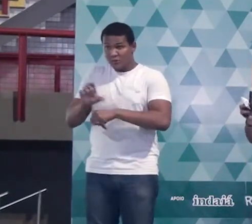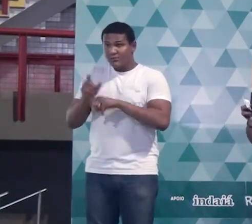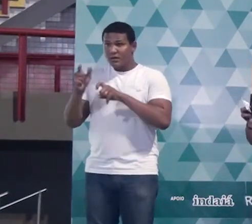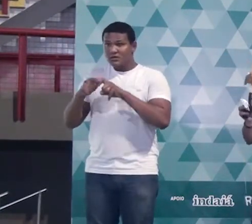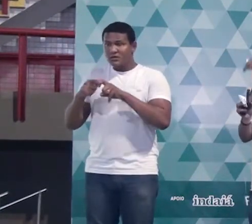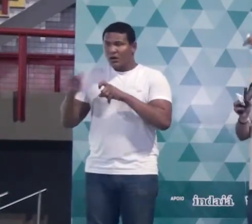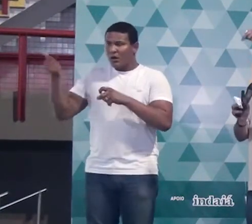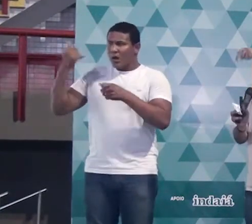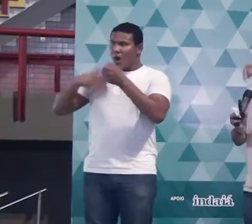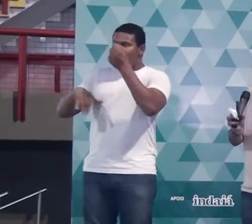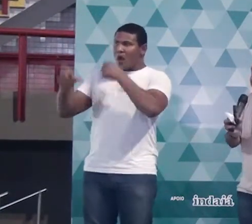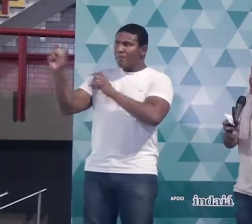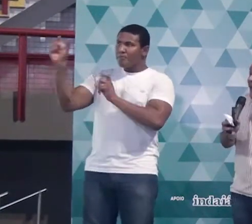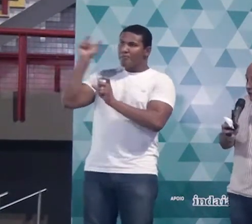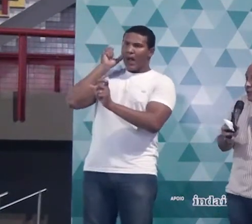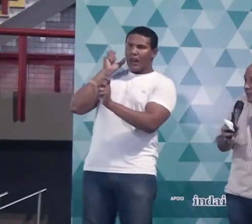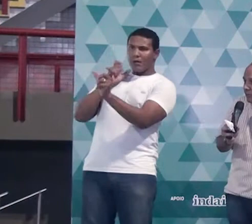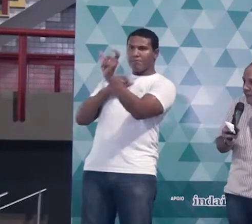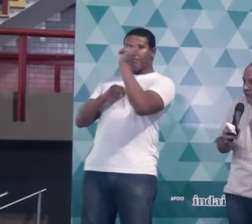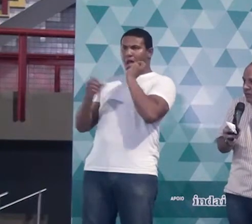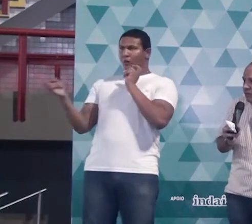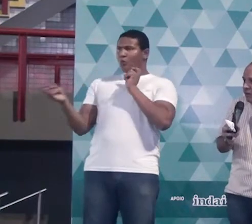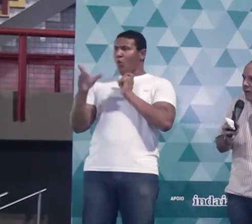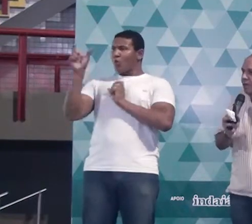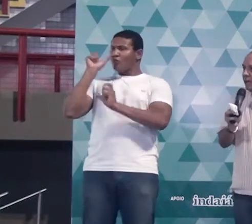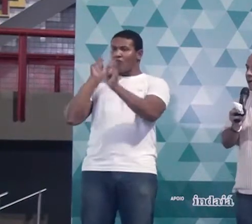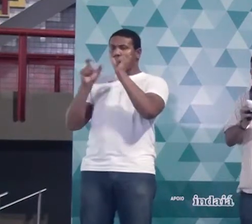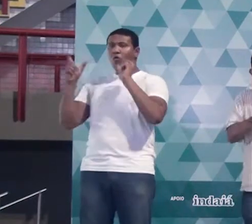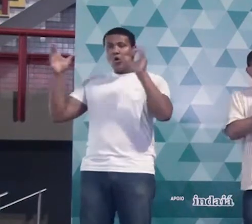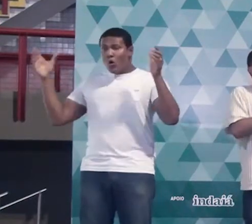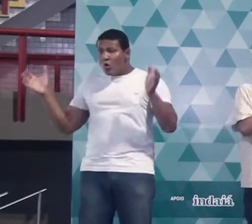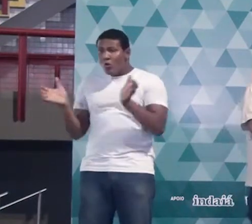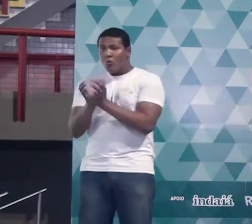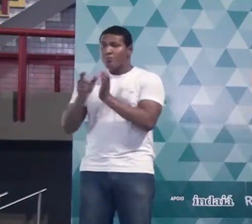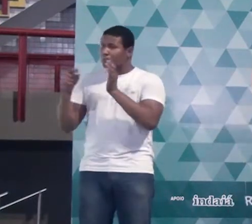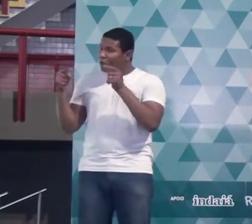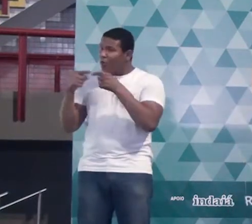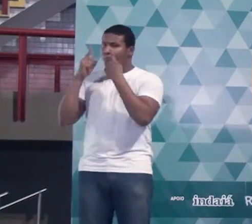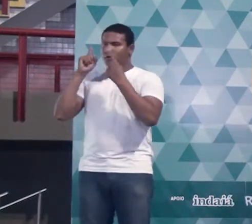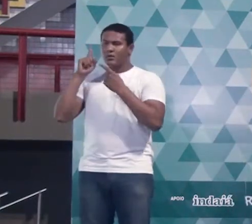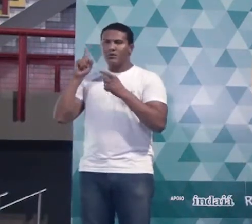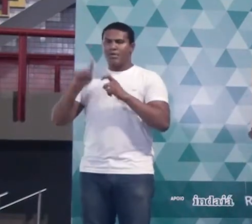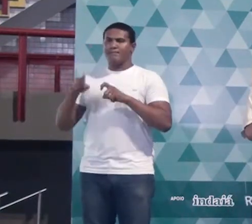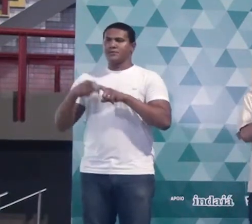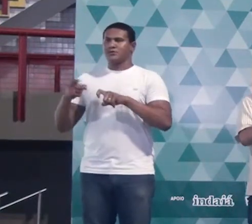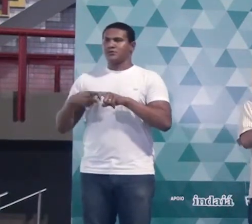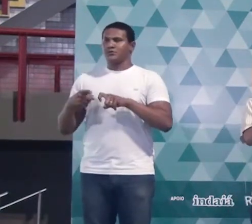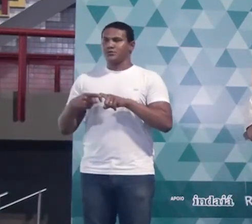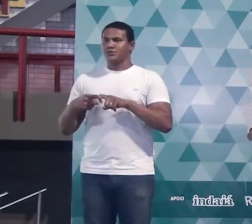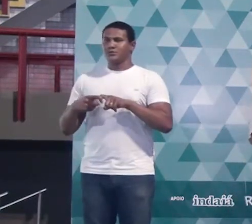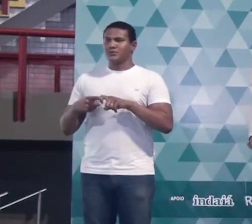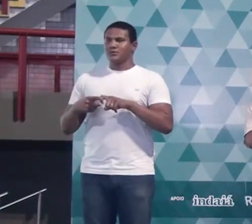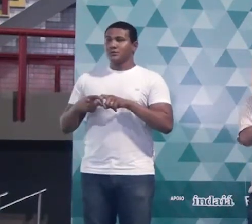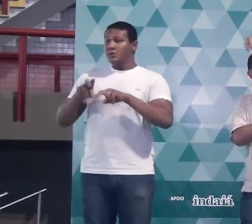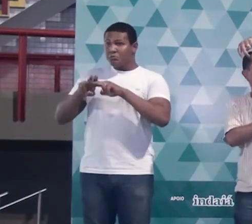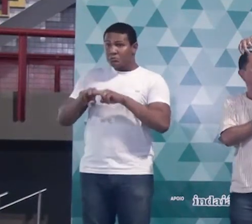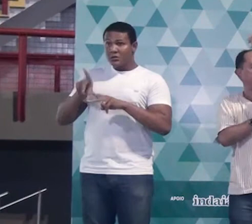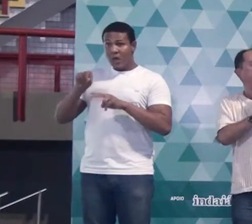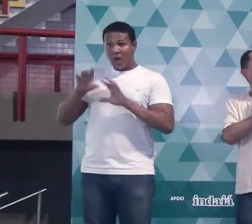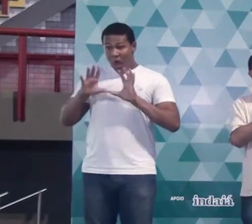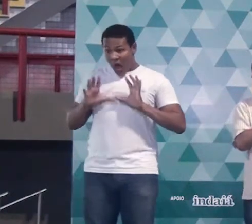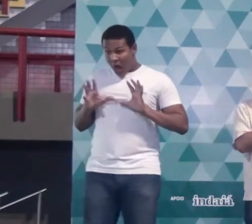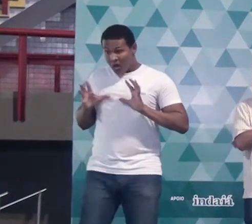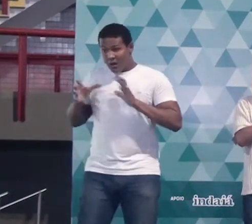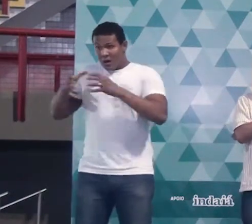um vocabulário que é próprio da área médica, não vai não? Vai. Então, quando você fizer parte do grupo social dos